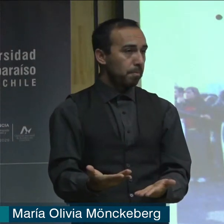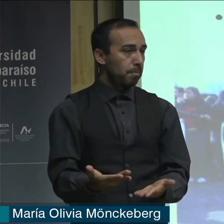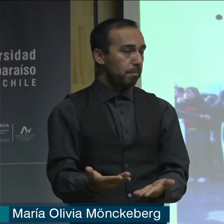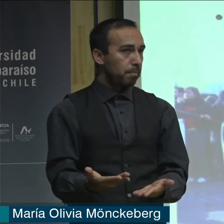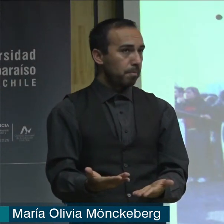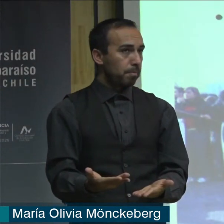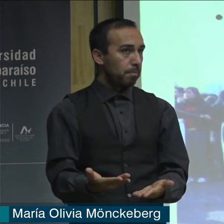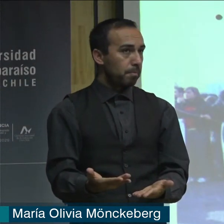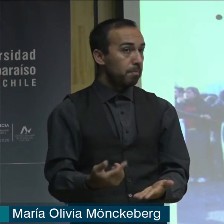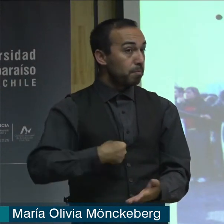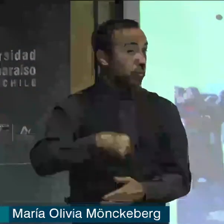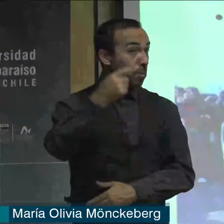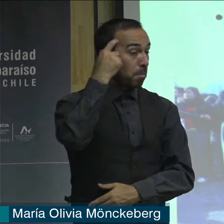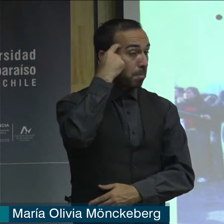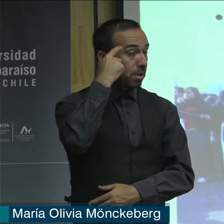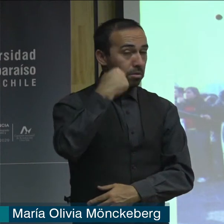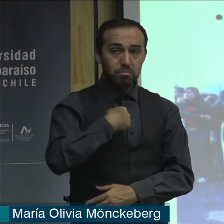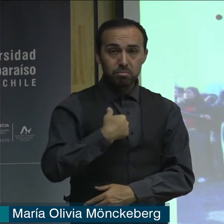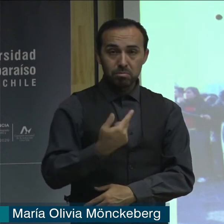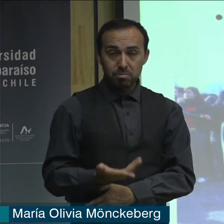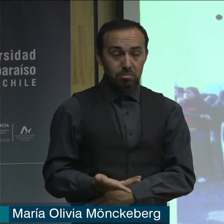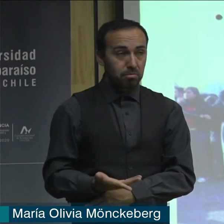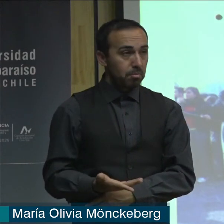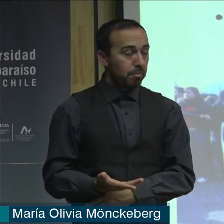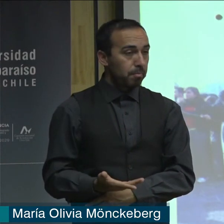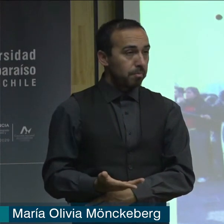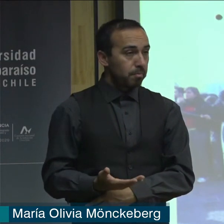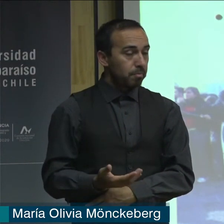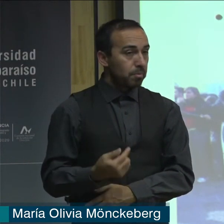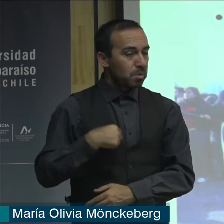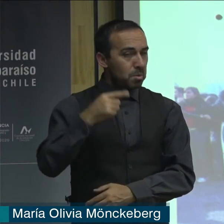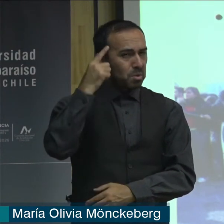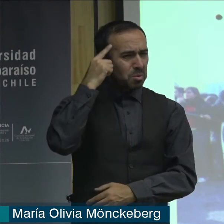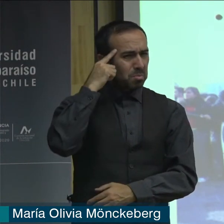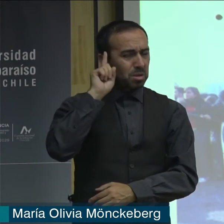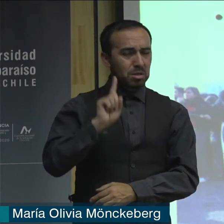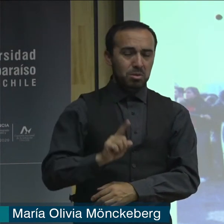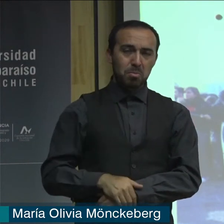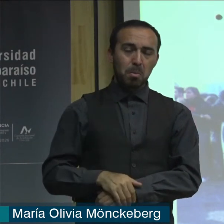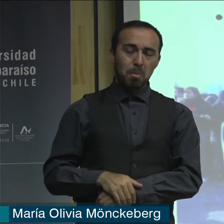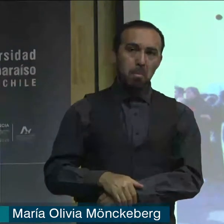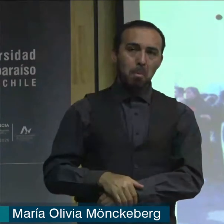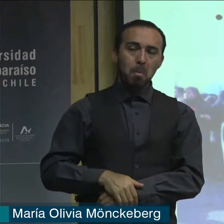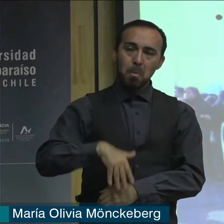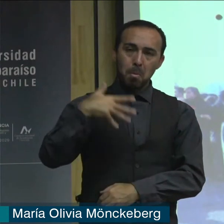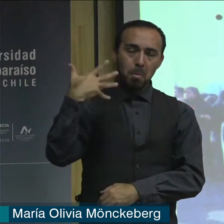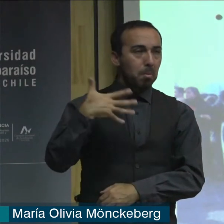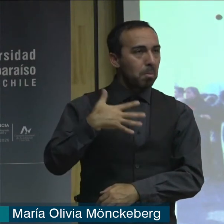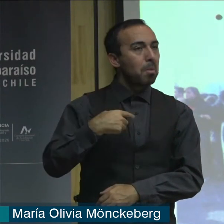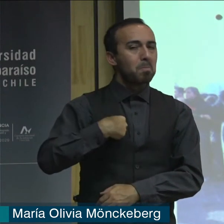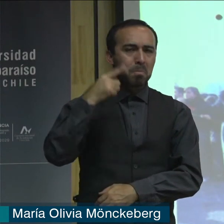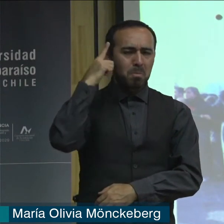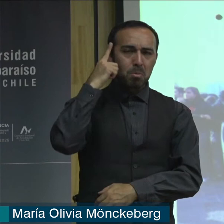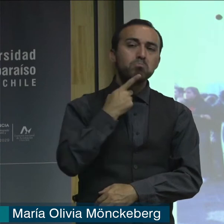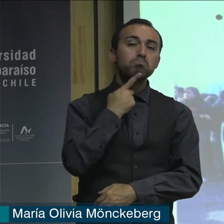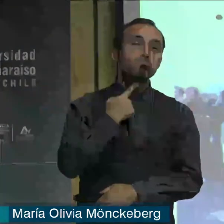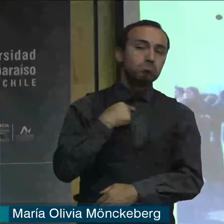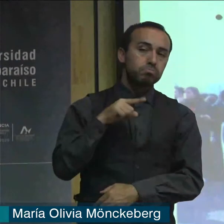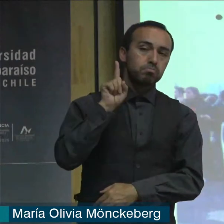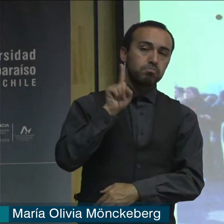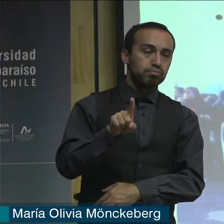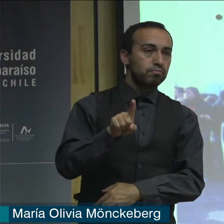creo que lo que yo encuentro particularmente interesante y que hay